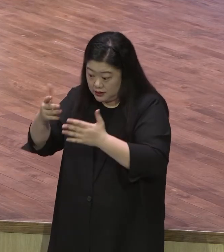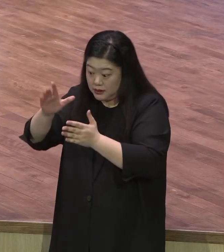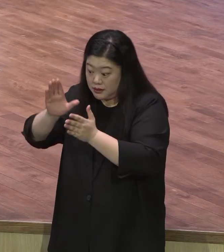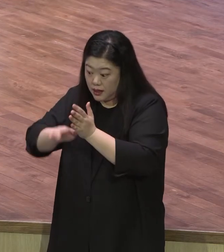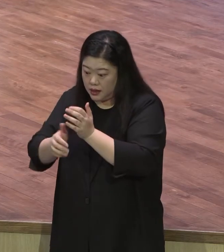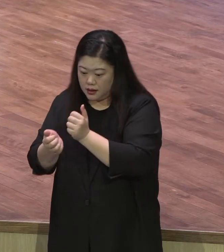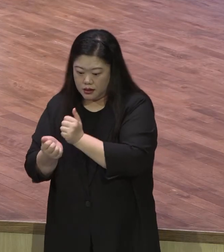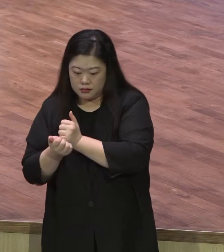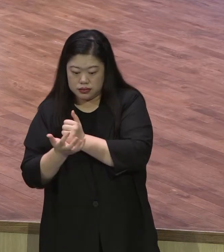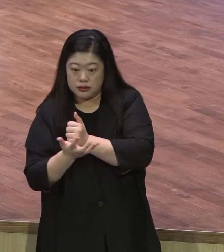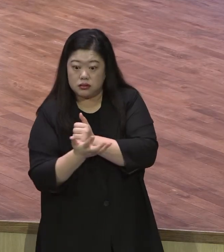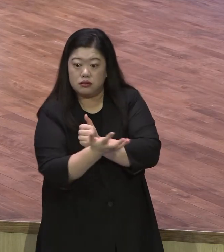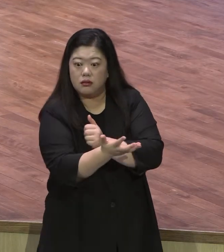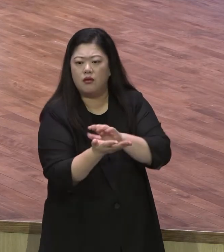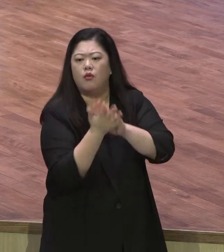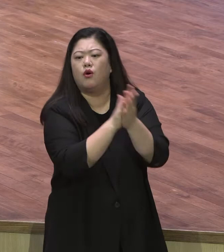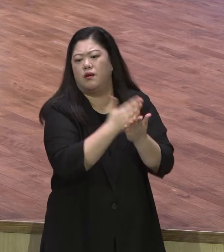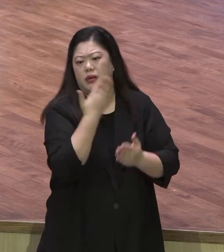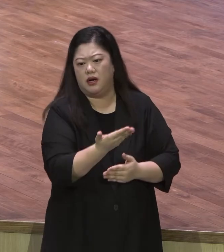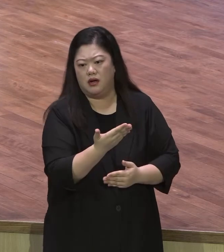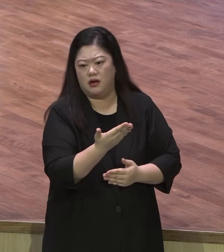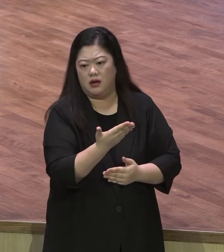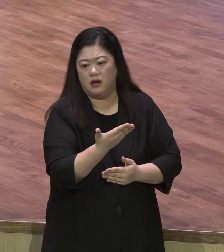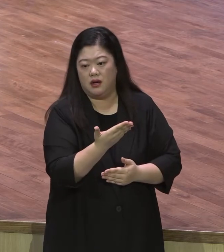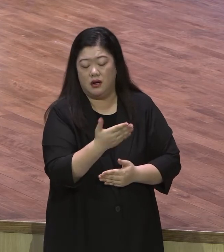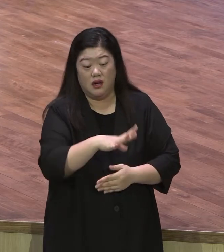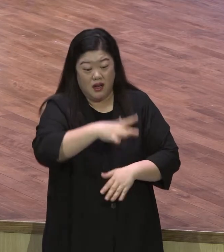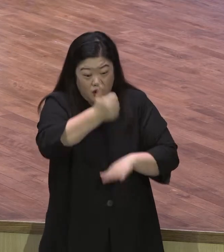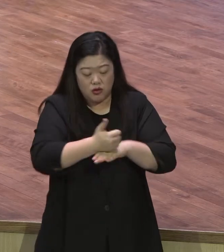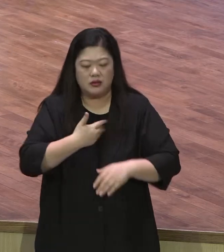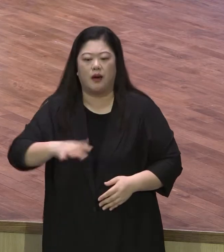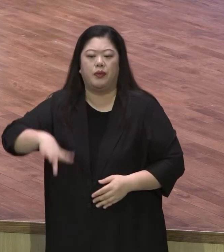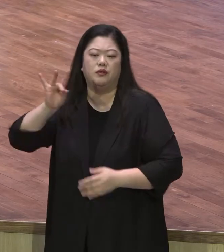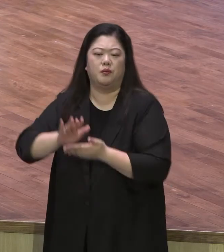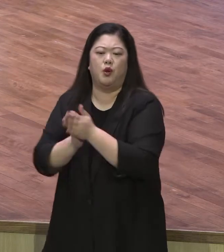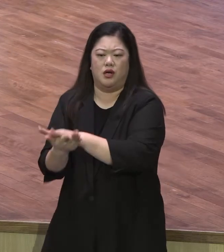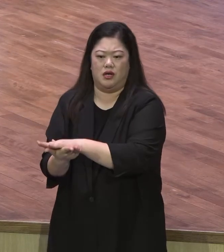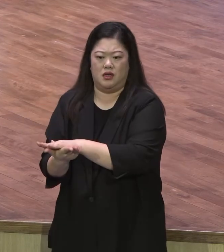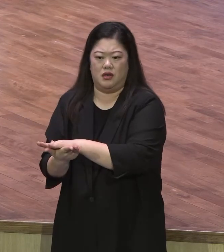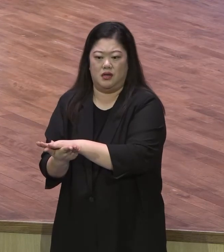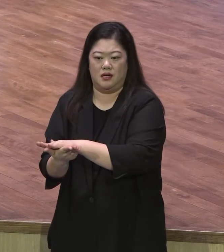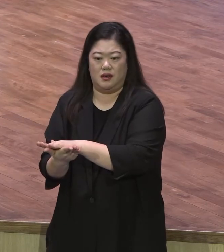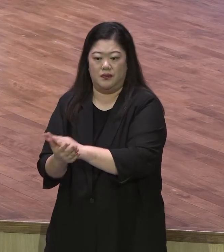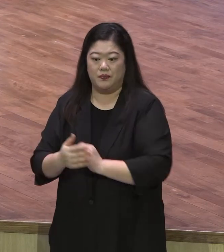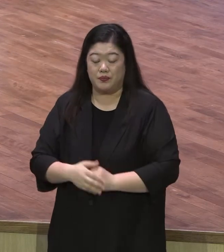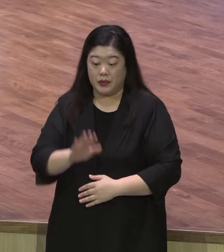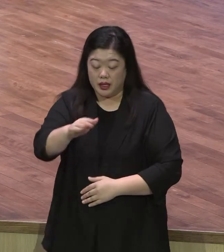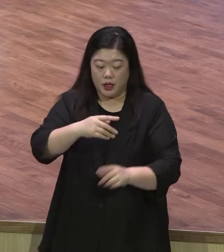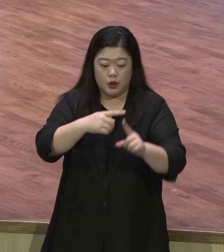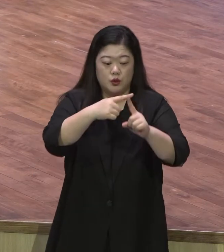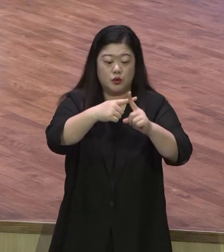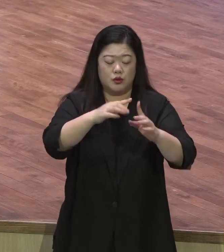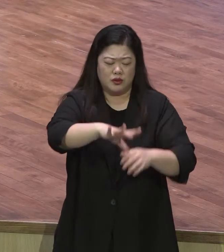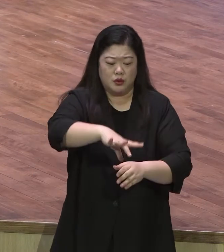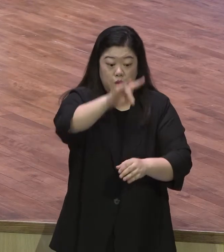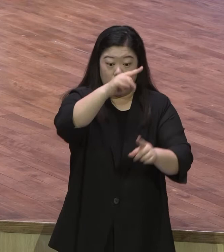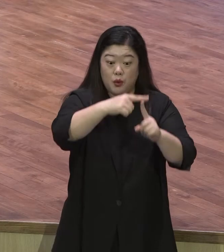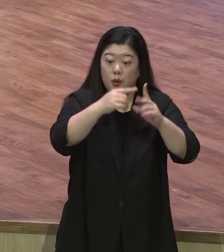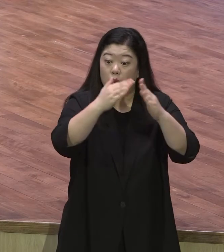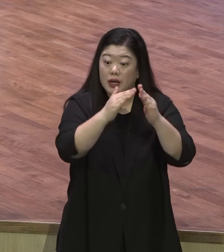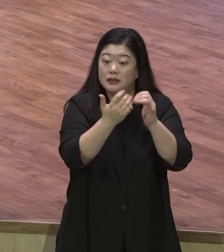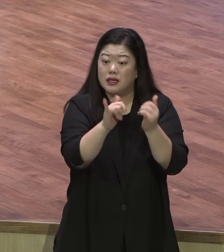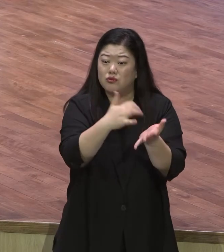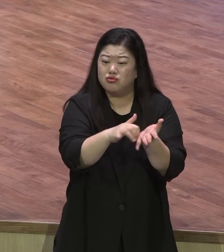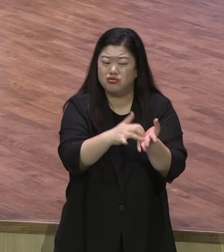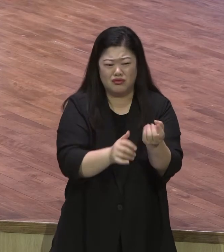변화되는 현장 현장이 변화된 이런 역동이 일어날 수 있다 아무리 핍박해도 초대교회 교인들 몇 명 됐습니까